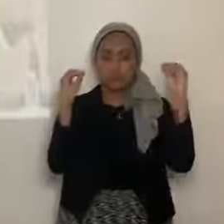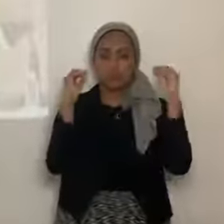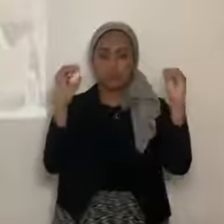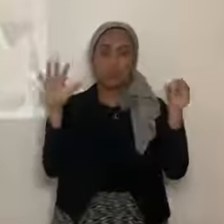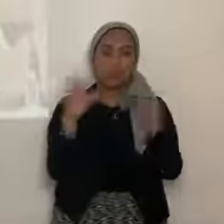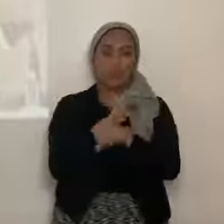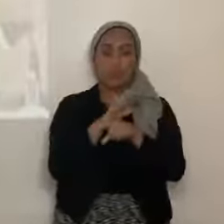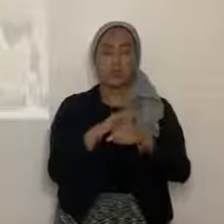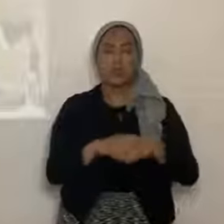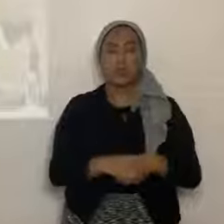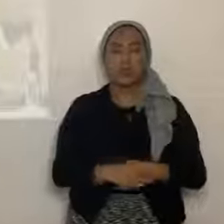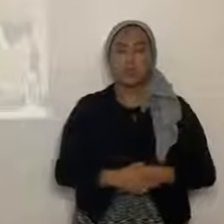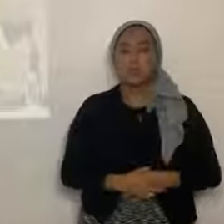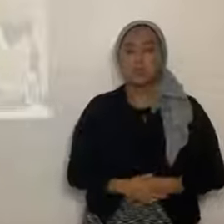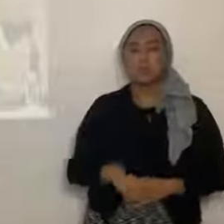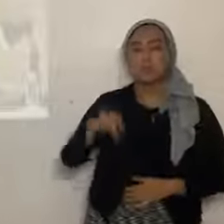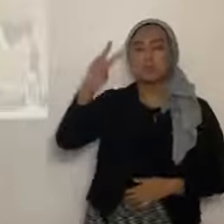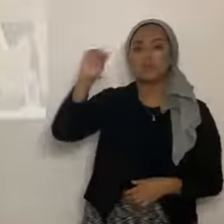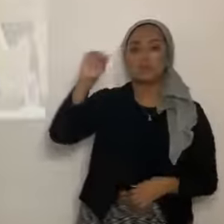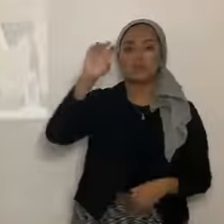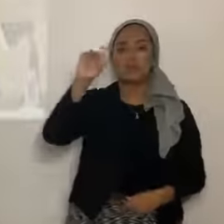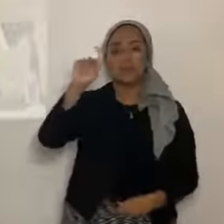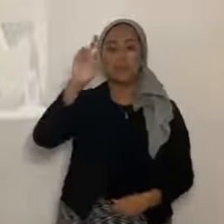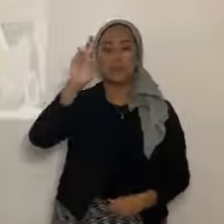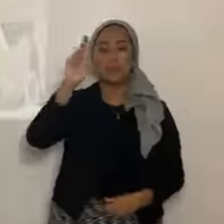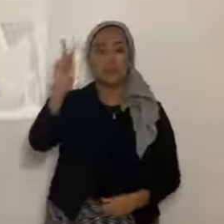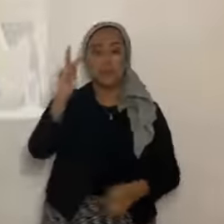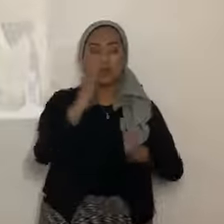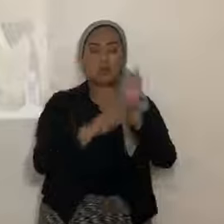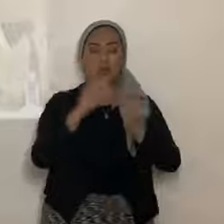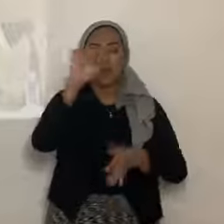totalmente. Marcos 7, verso 6.